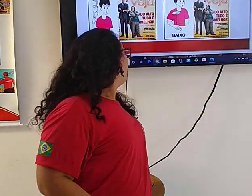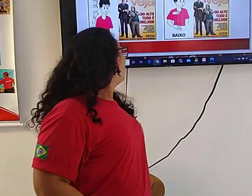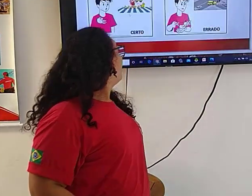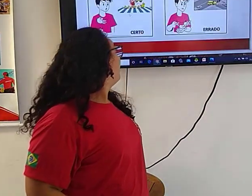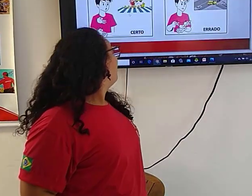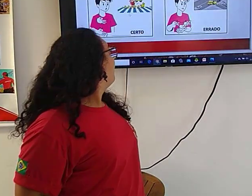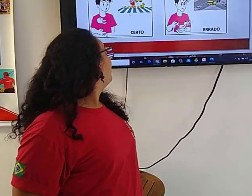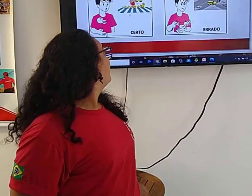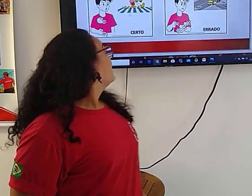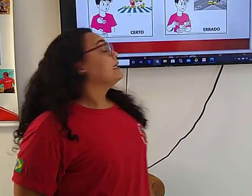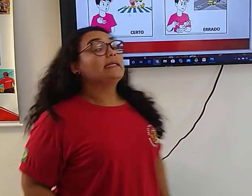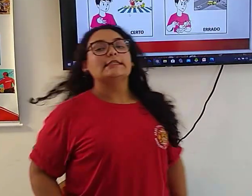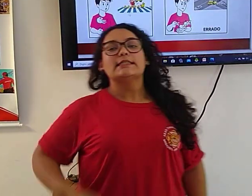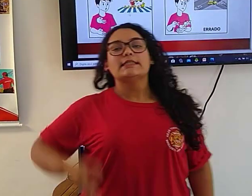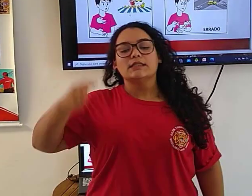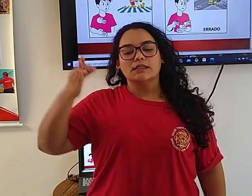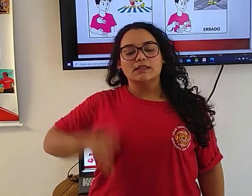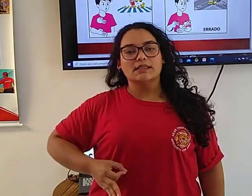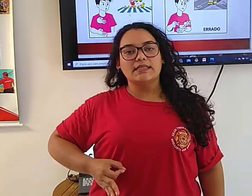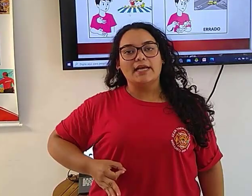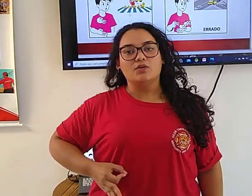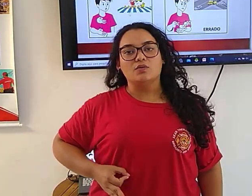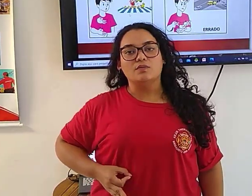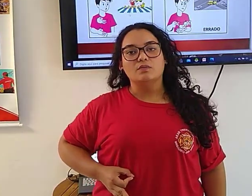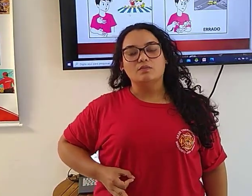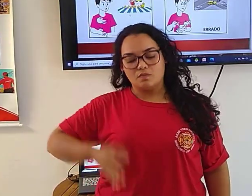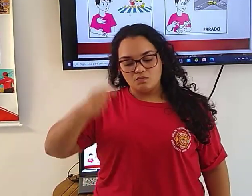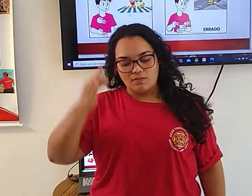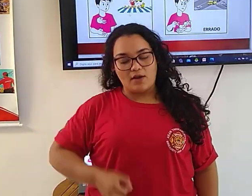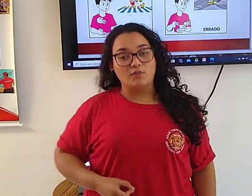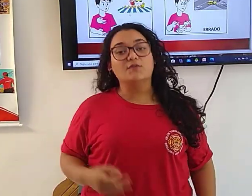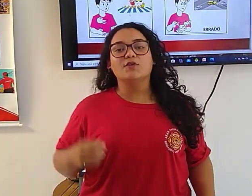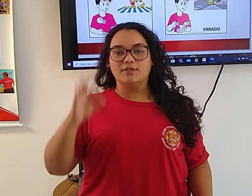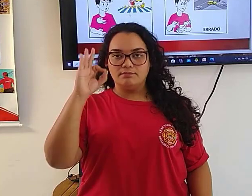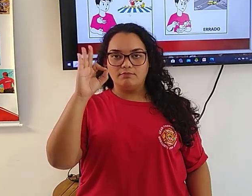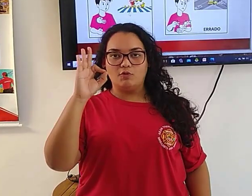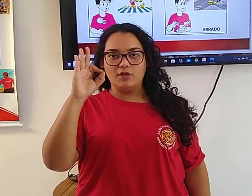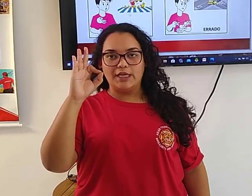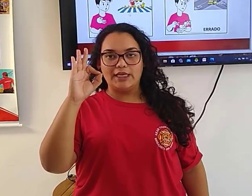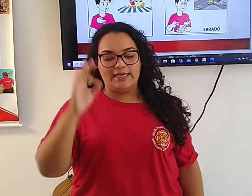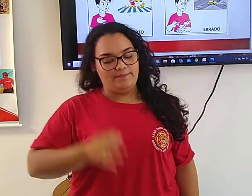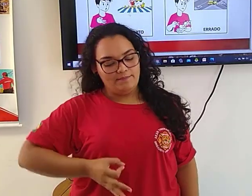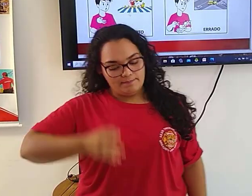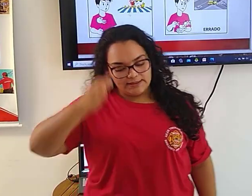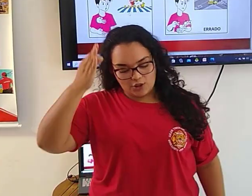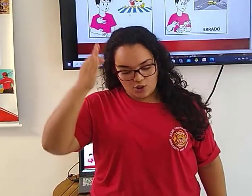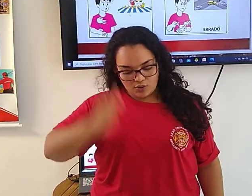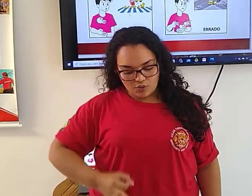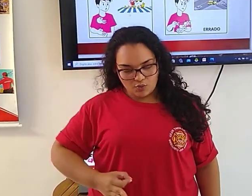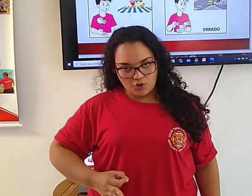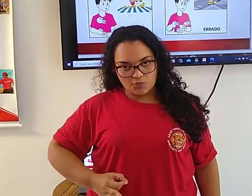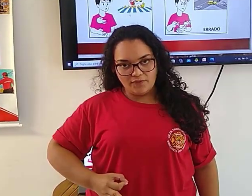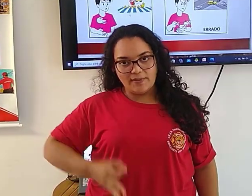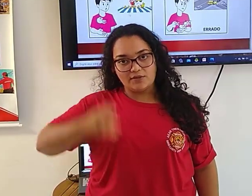Certo. É como se fosse ok, né? Mas é, ó, 2 movimentos para